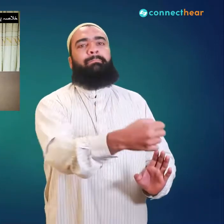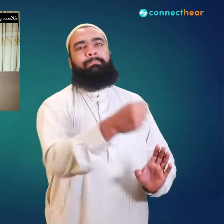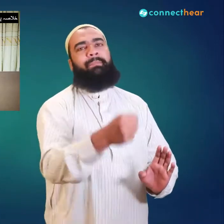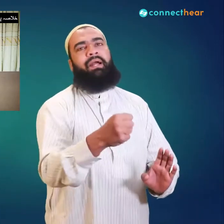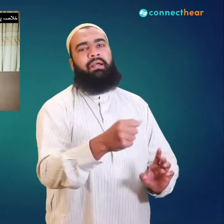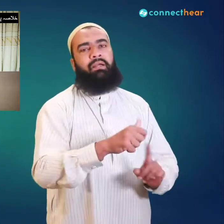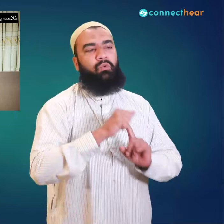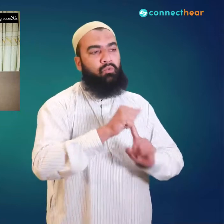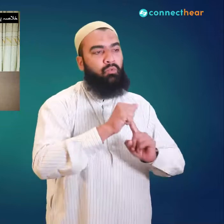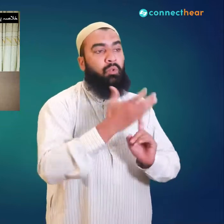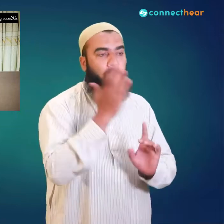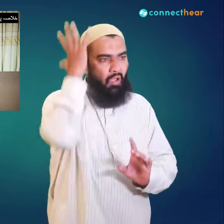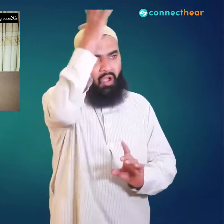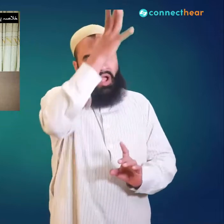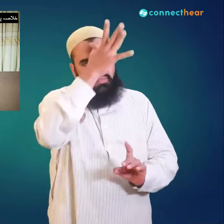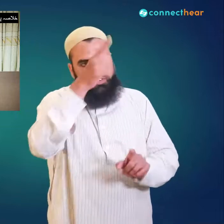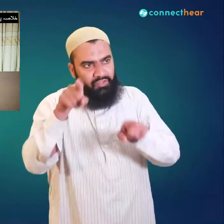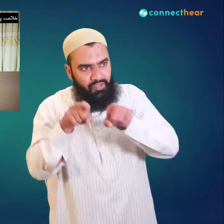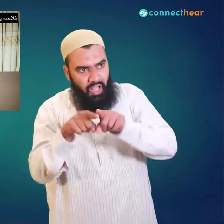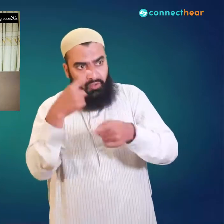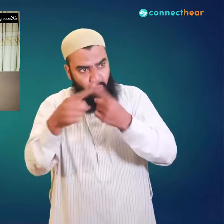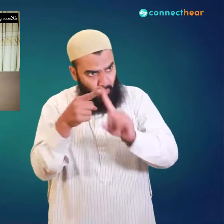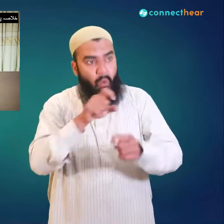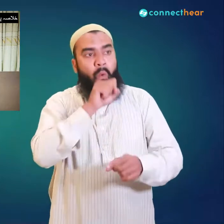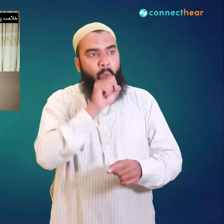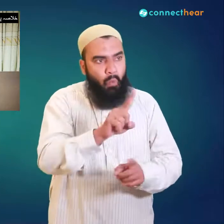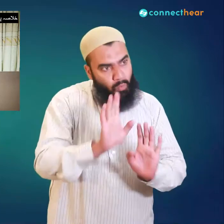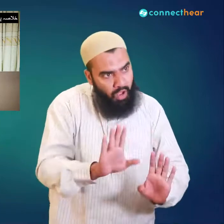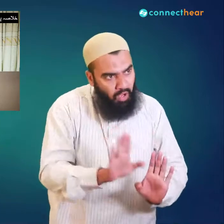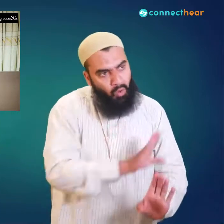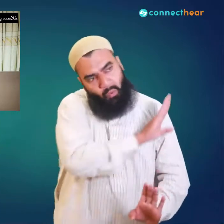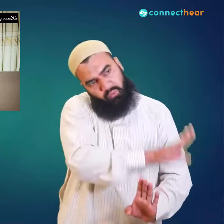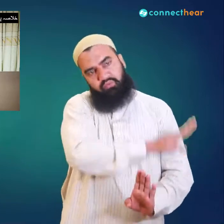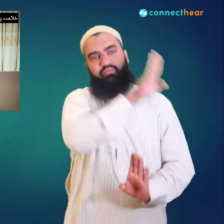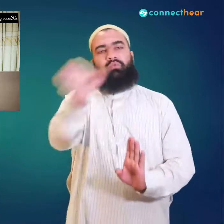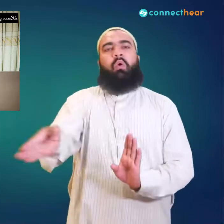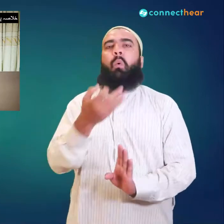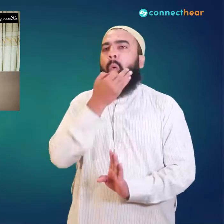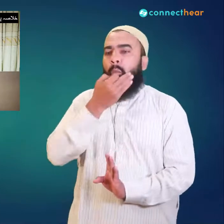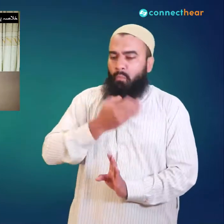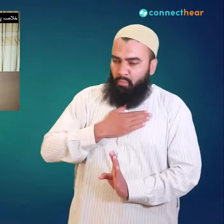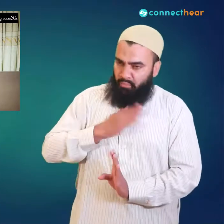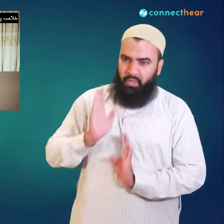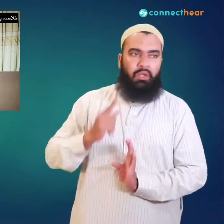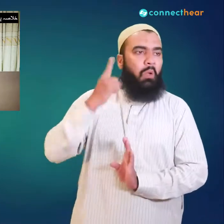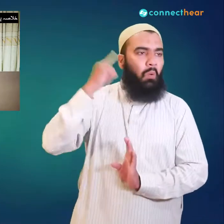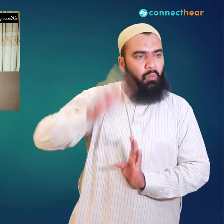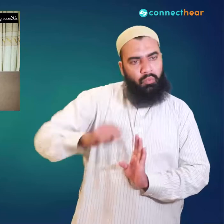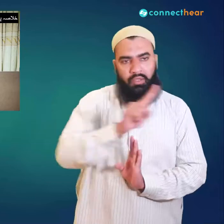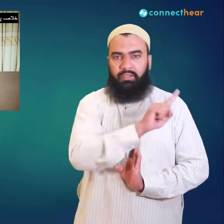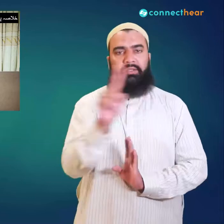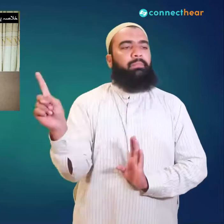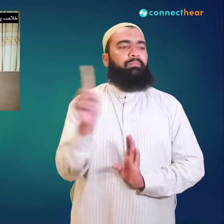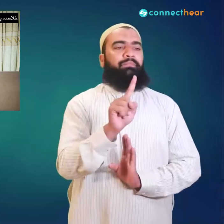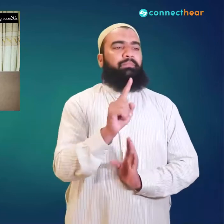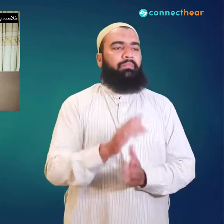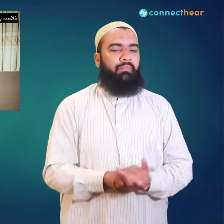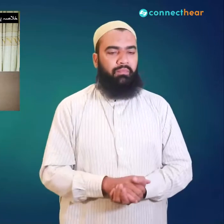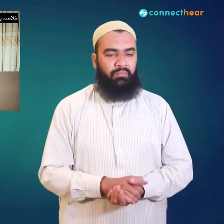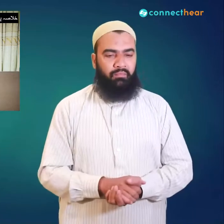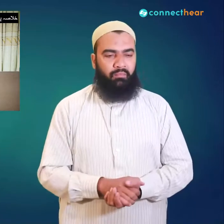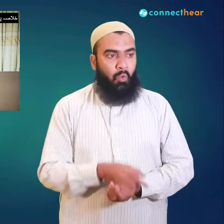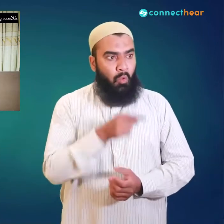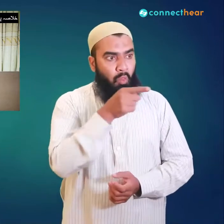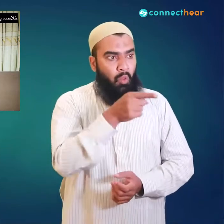گئی۔ ایک یہ فرمایا کہ ثابت قدم رہو، اذا لقیتم فئۃ فاثبتوا،